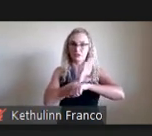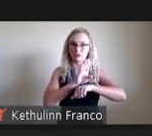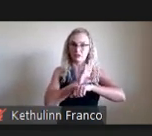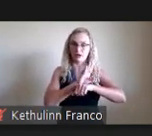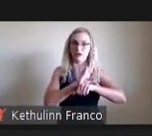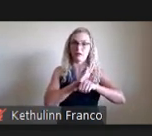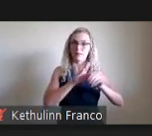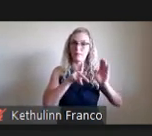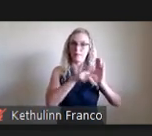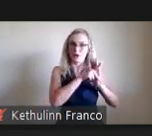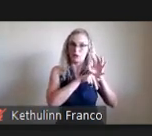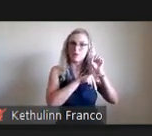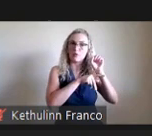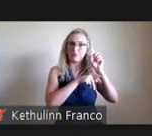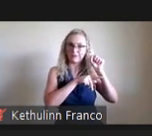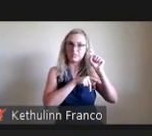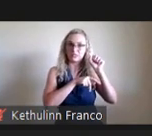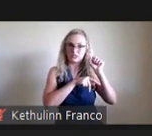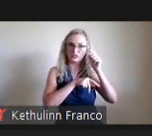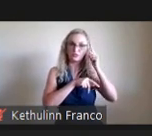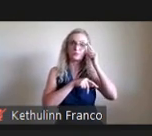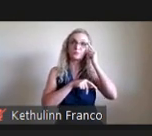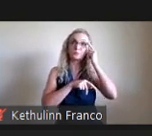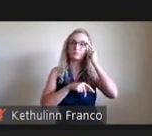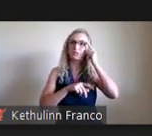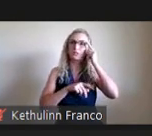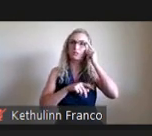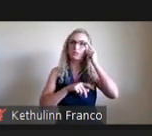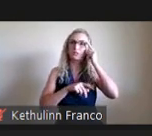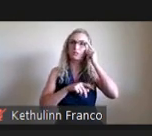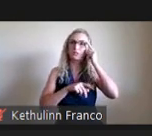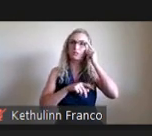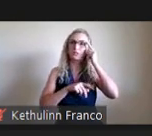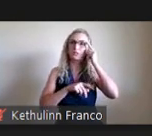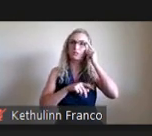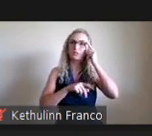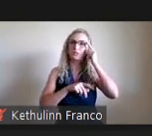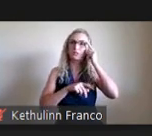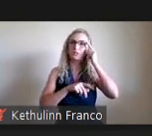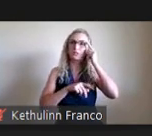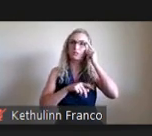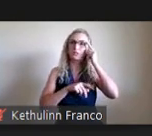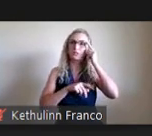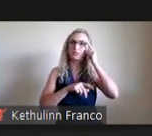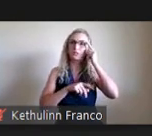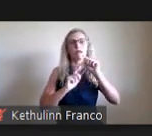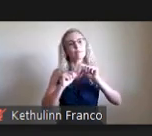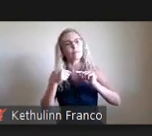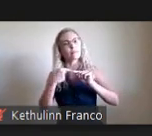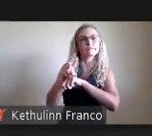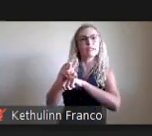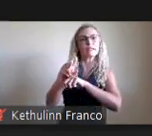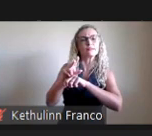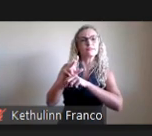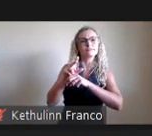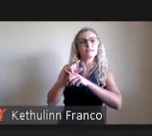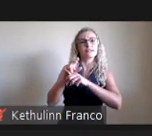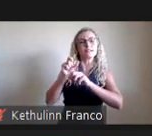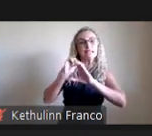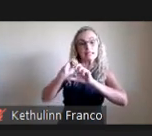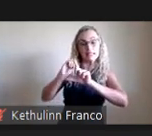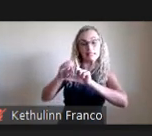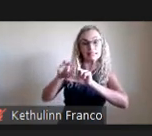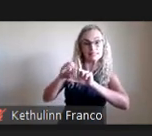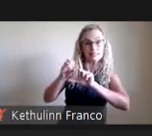fazer a licenciatura, que a priori a prioridade era surdos professores. Depois abriu o campo para